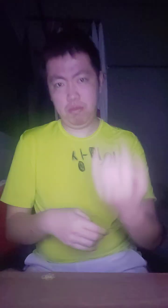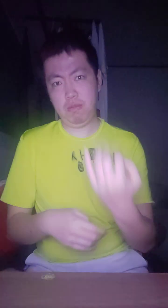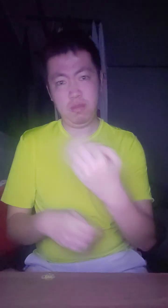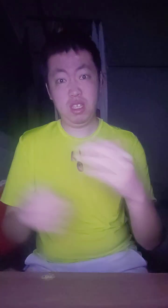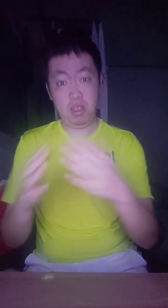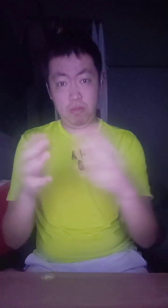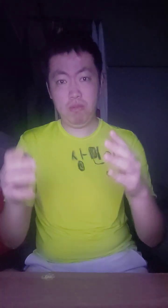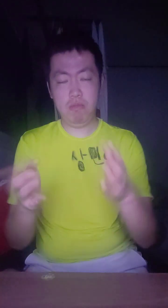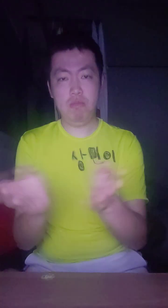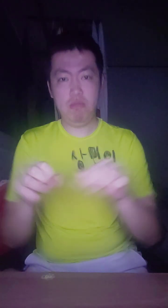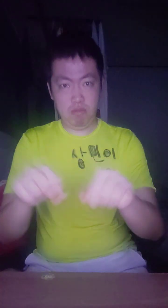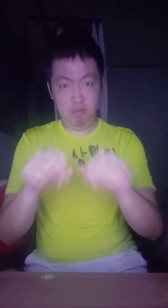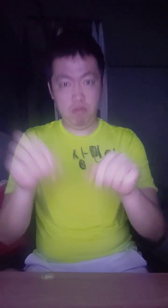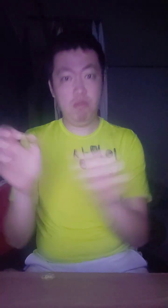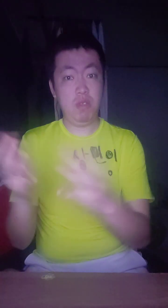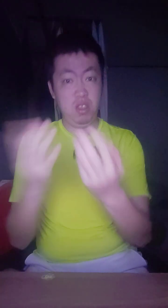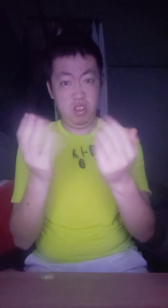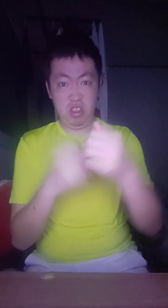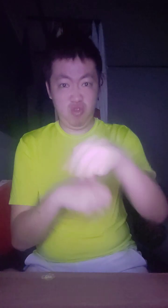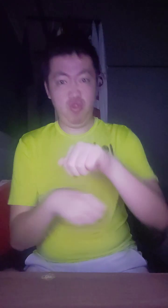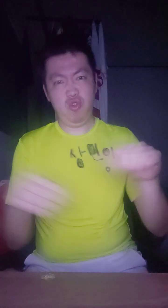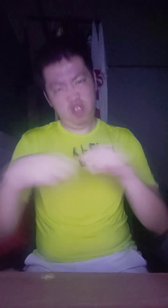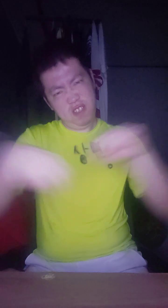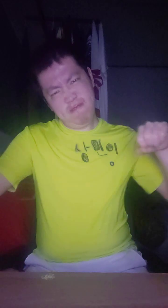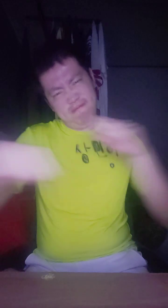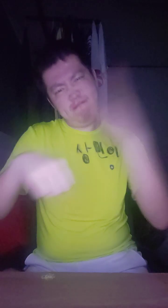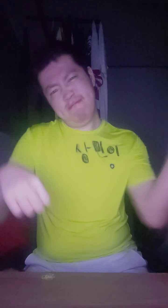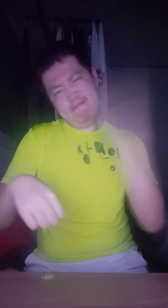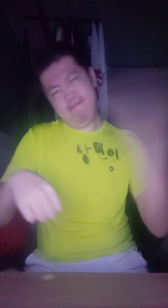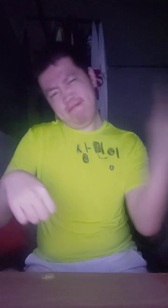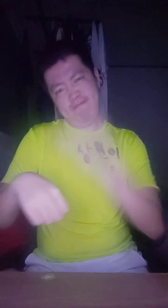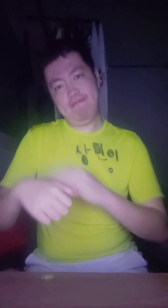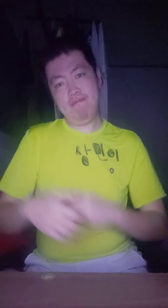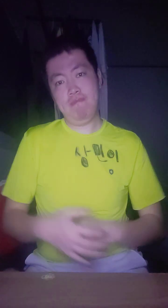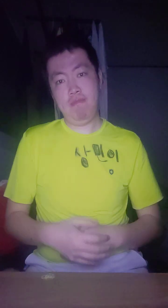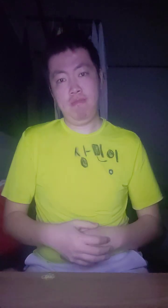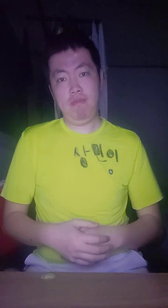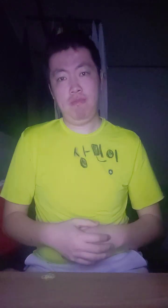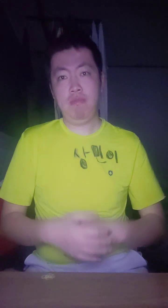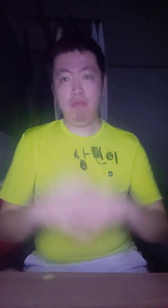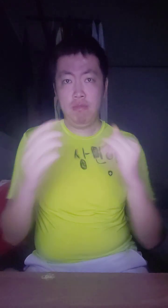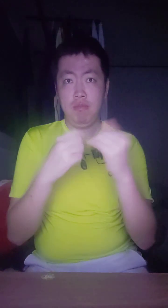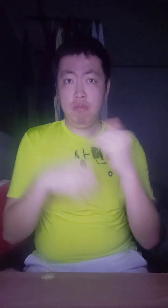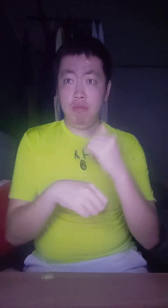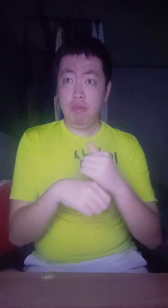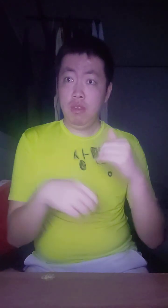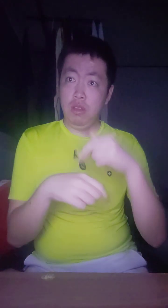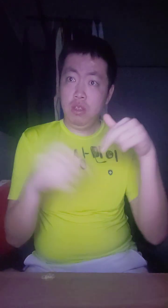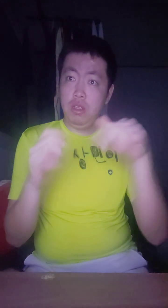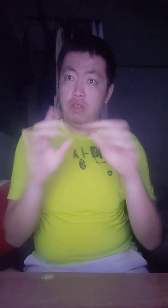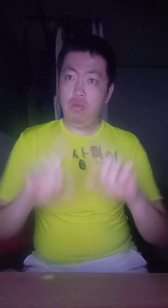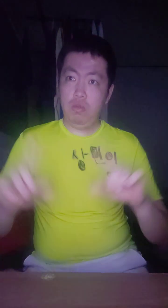마트 주차장에서 30대 관광객을 때리기도 했습니다. 경찰은 이 남성을 폭행과 상해 혐의로